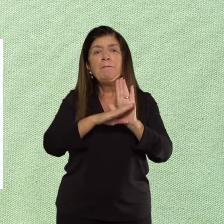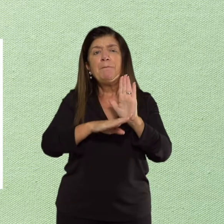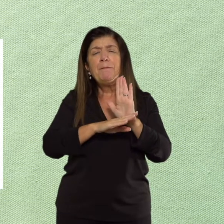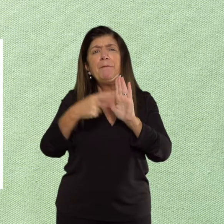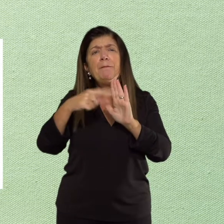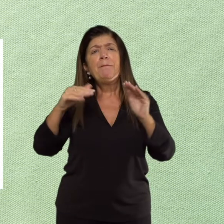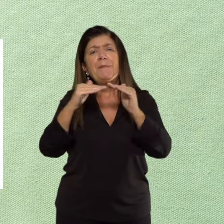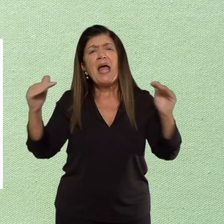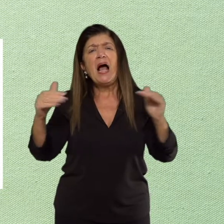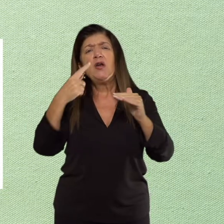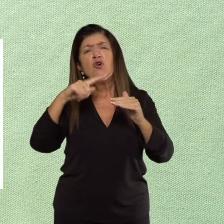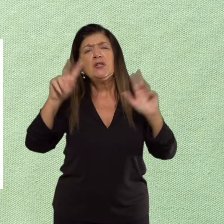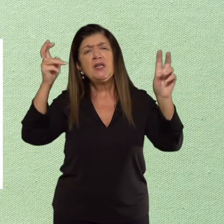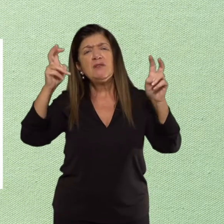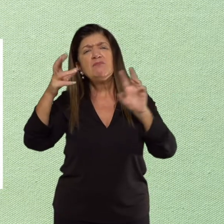sulla sostenibilità